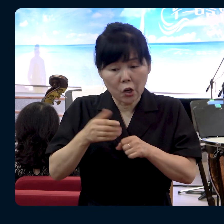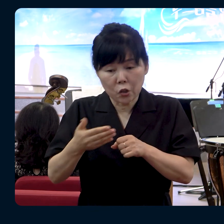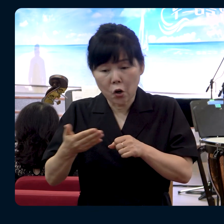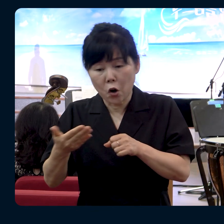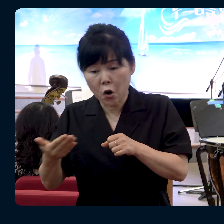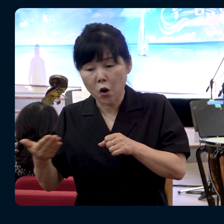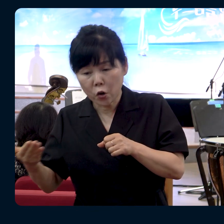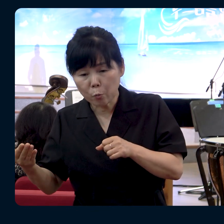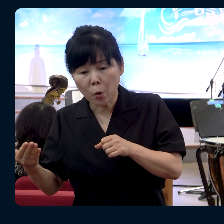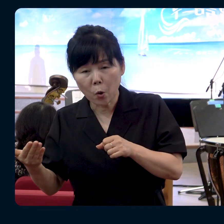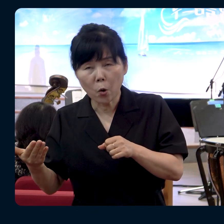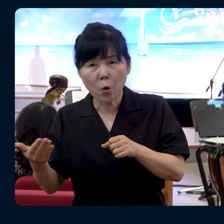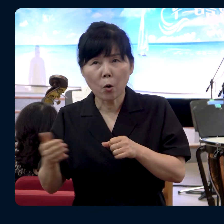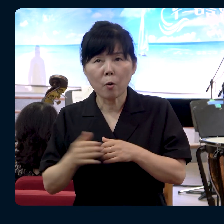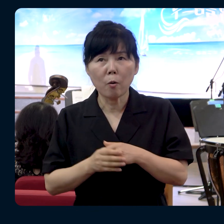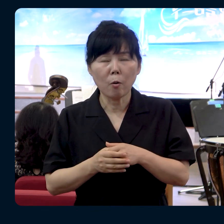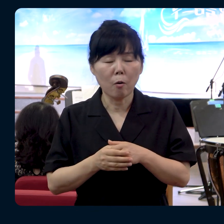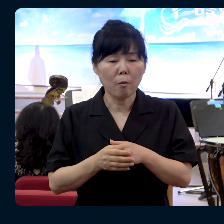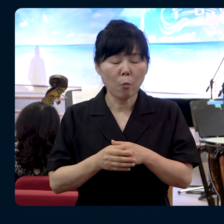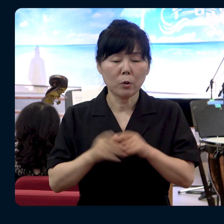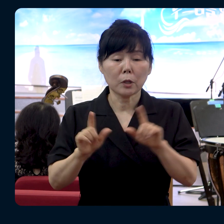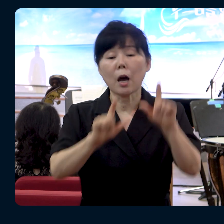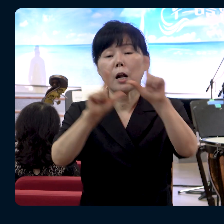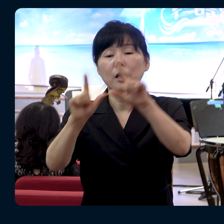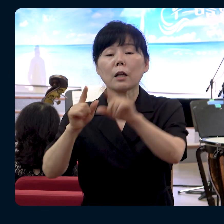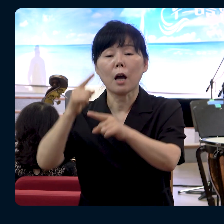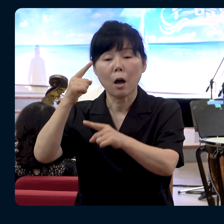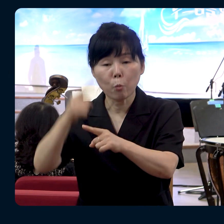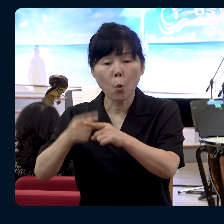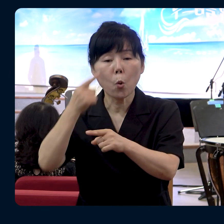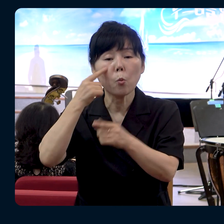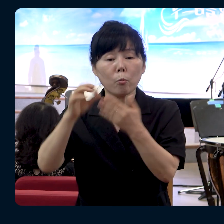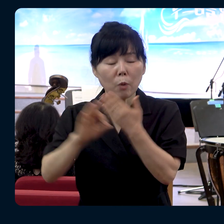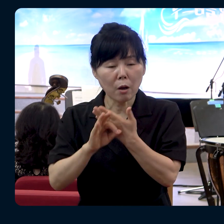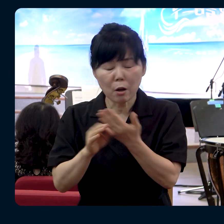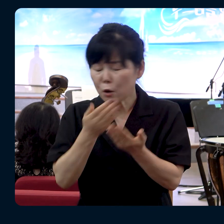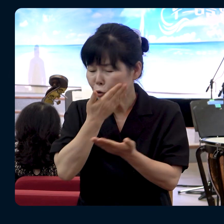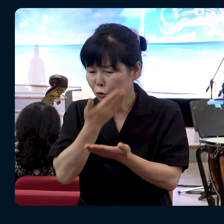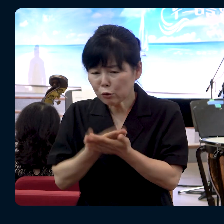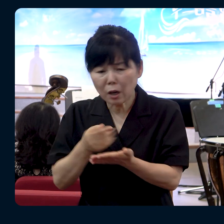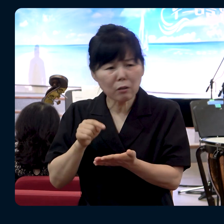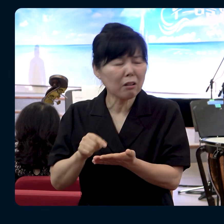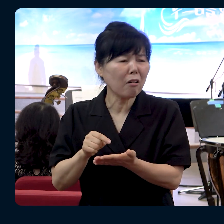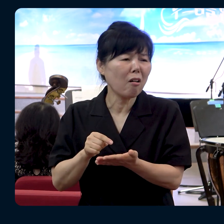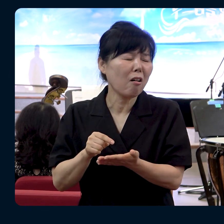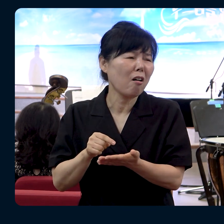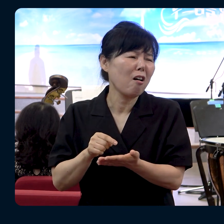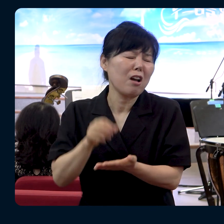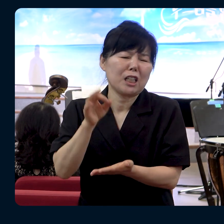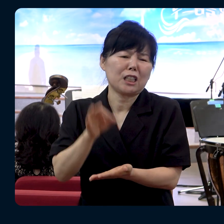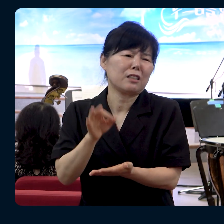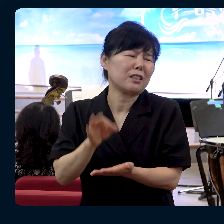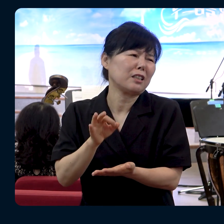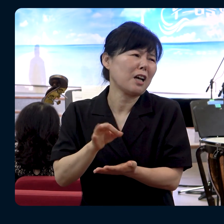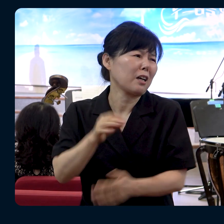아니면 많은 삶을 살면서 그런 중요한 것들은 사실 중요하지 않은 경우가 굉장히 많이 있습니다. 이